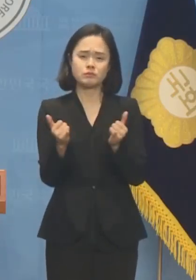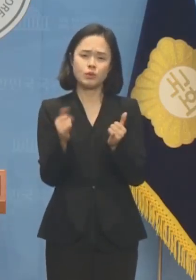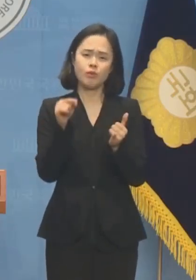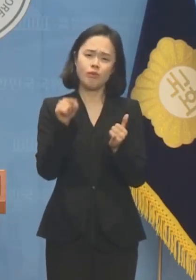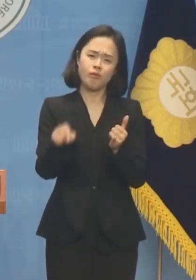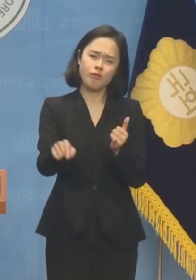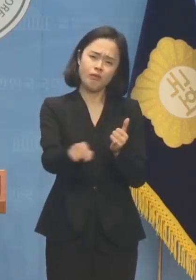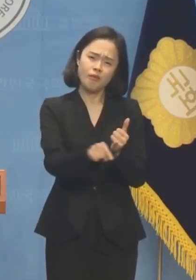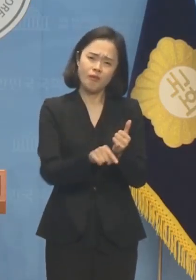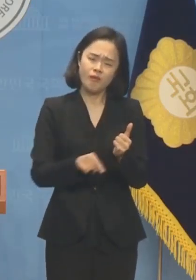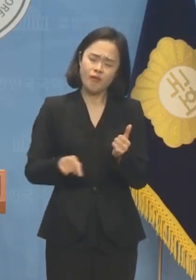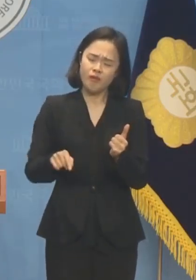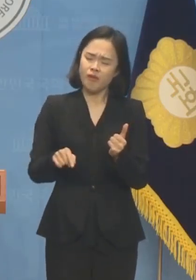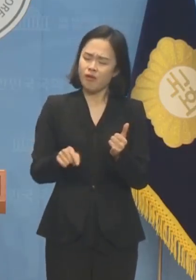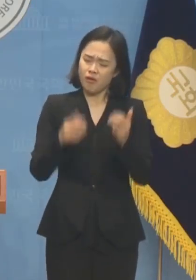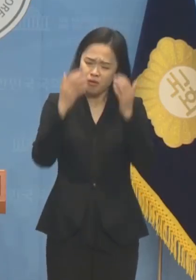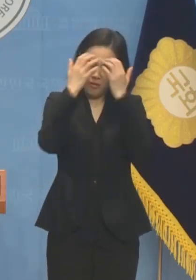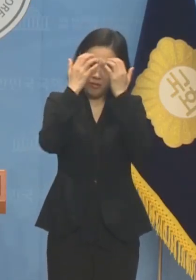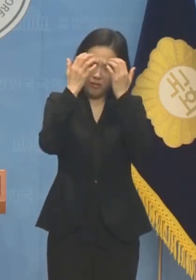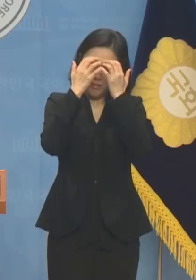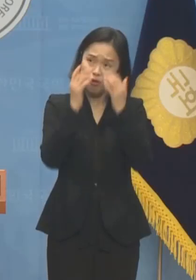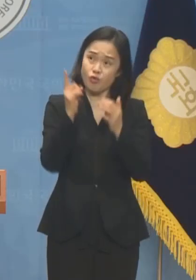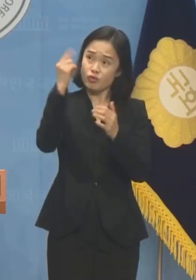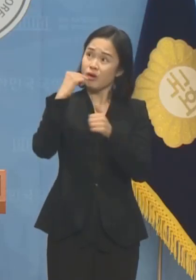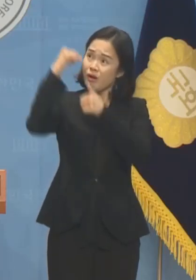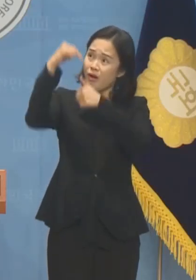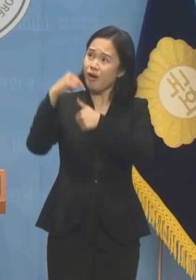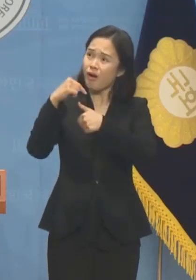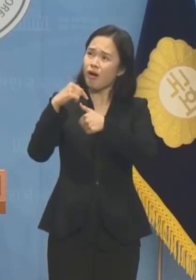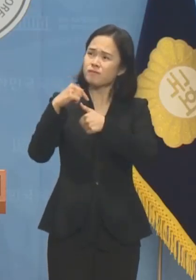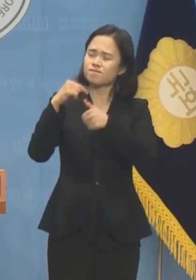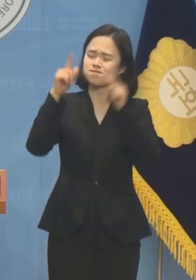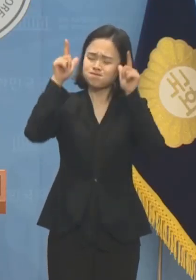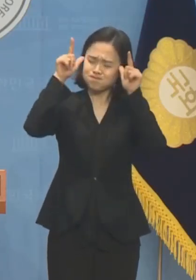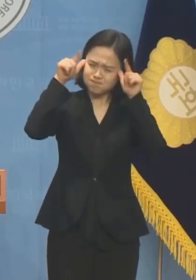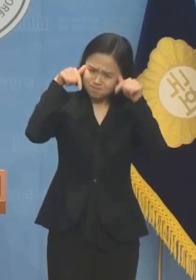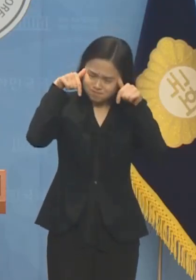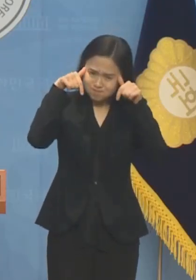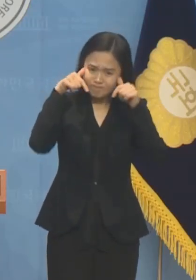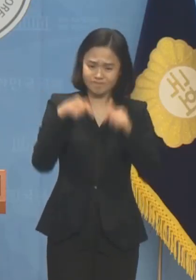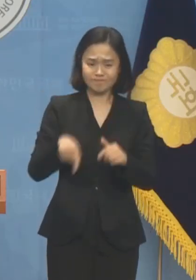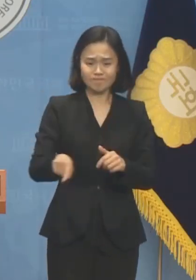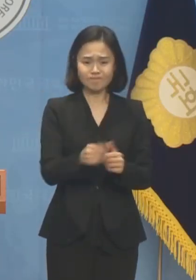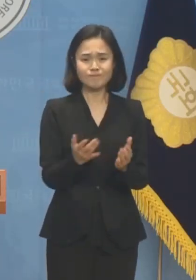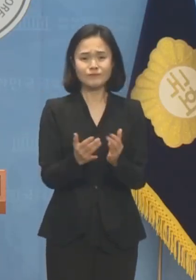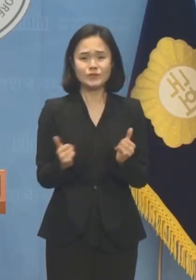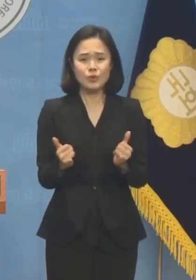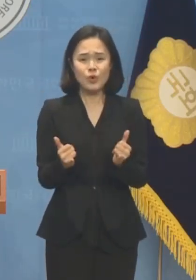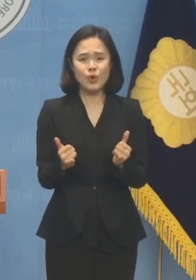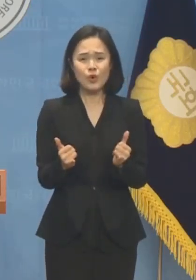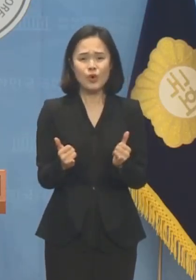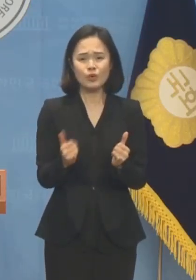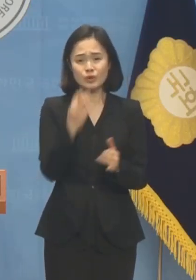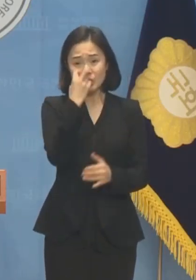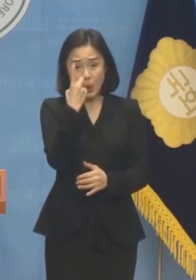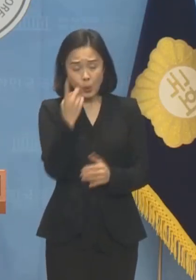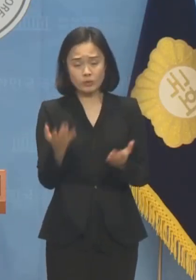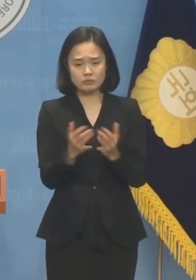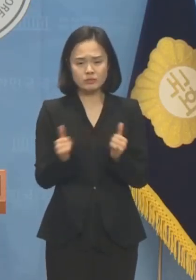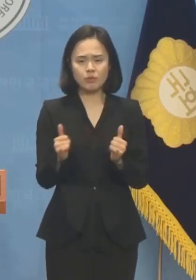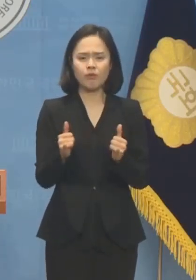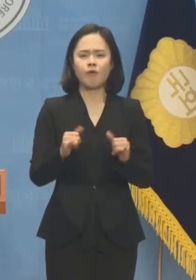받고 있습니다. 한 경호처 직원은 춥고 불안하며 대다수 직원들은 명령이라 마지못해 서